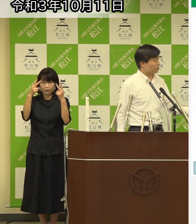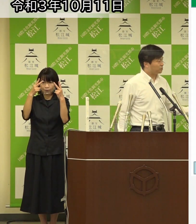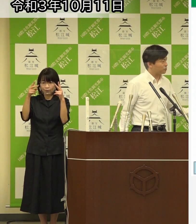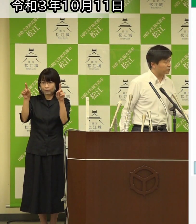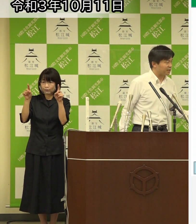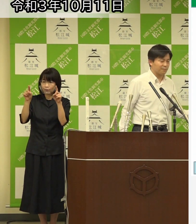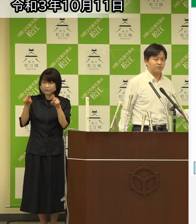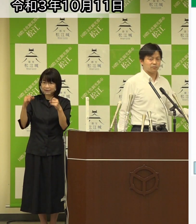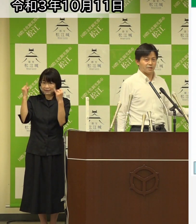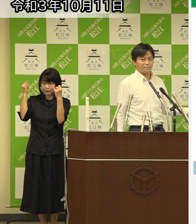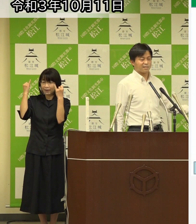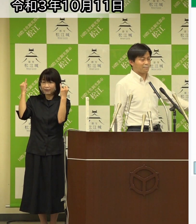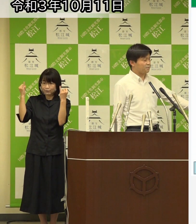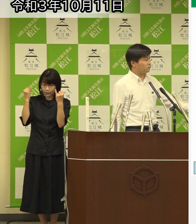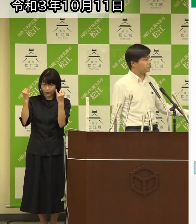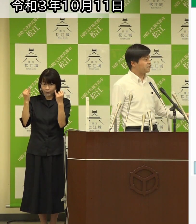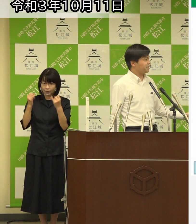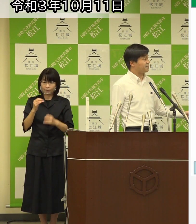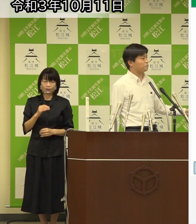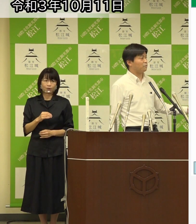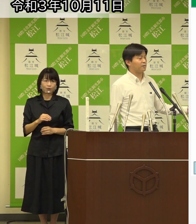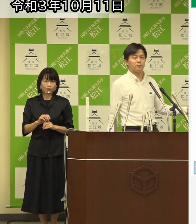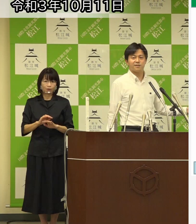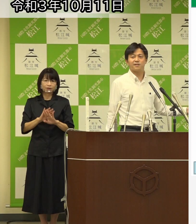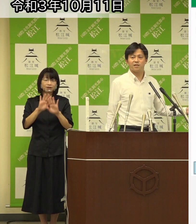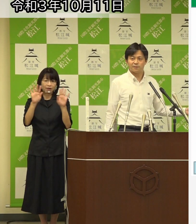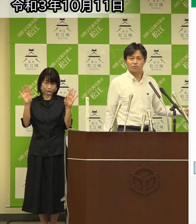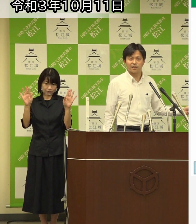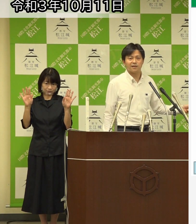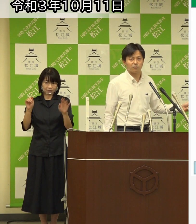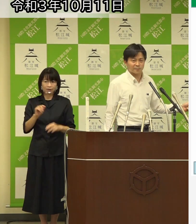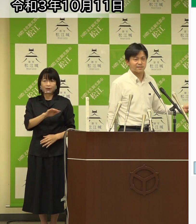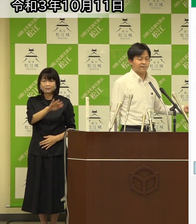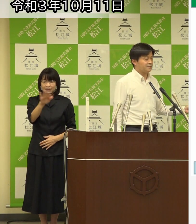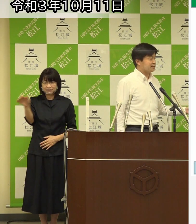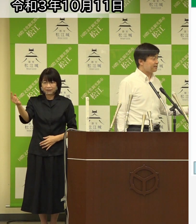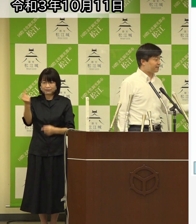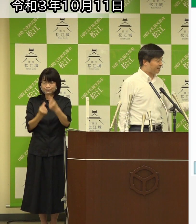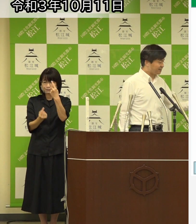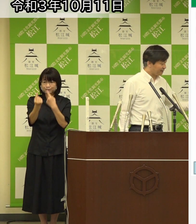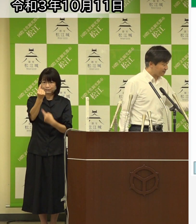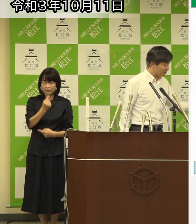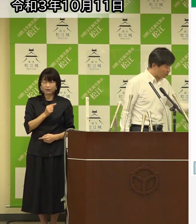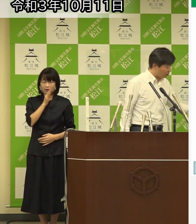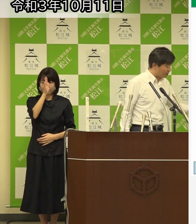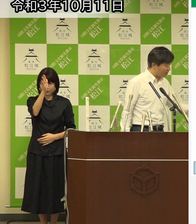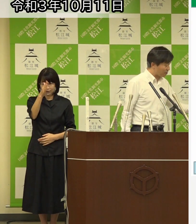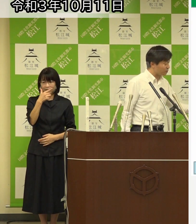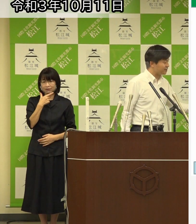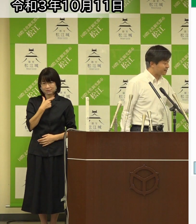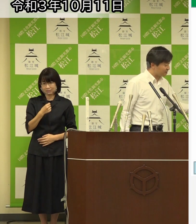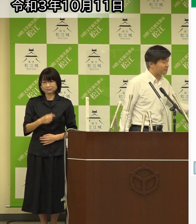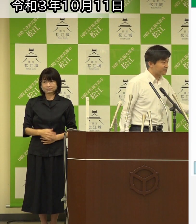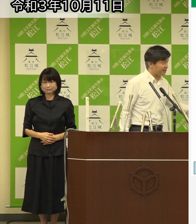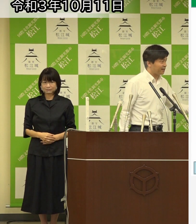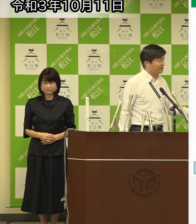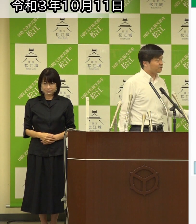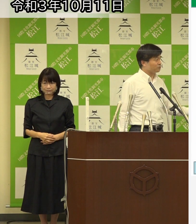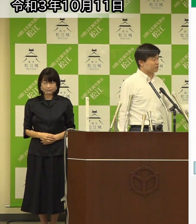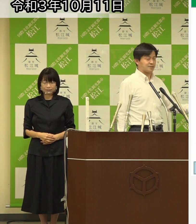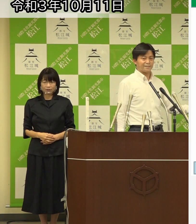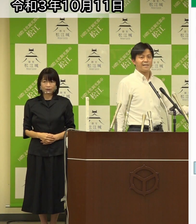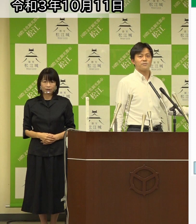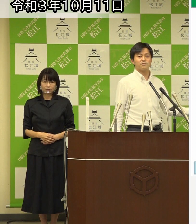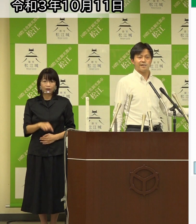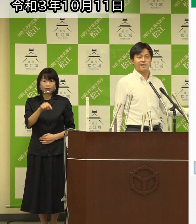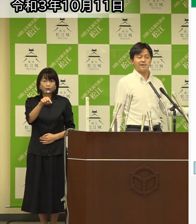験の場ということになりますので、皆様にもぜひ足をお運びいただければと考えております。でいただき、足を運んでいただきまして、で